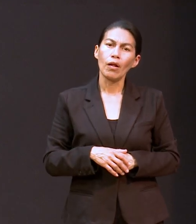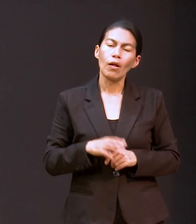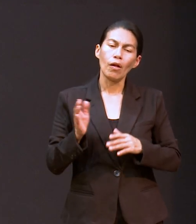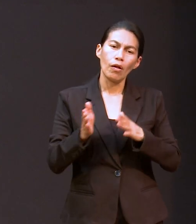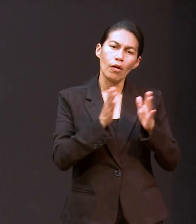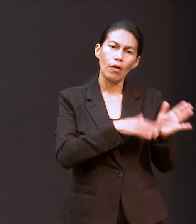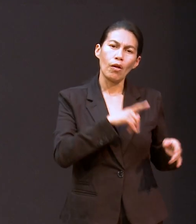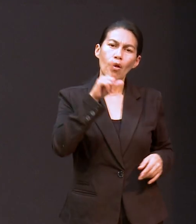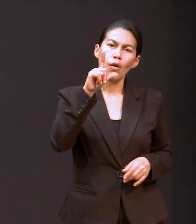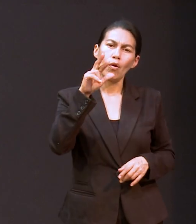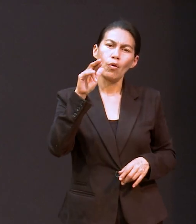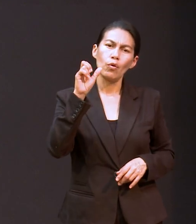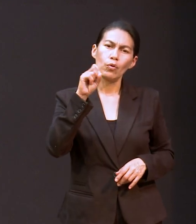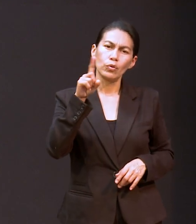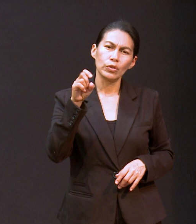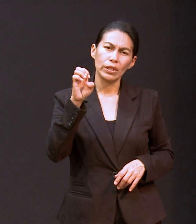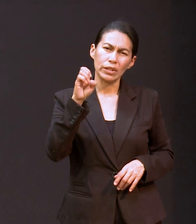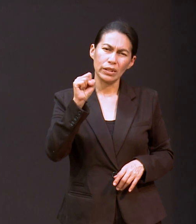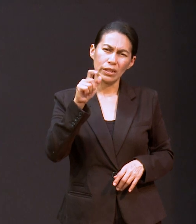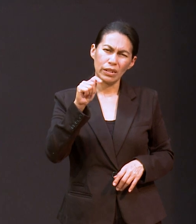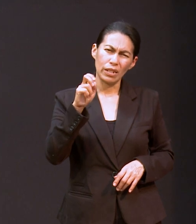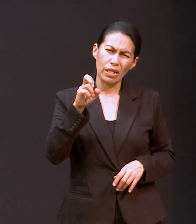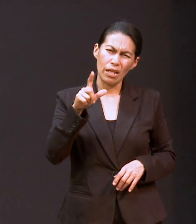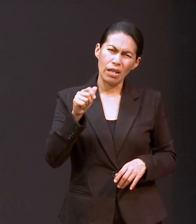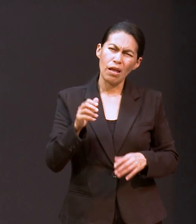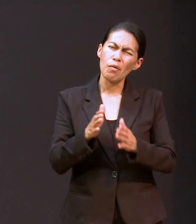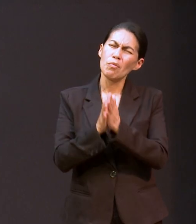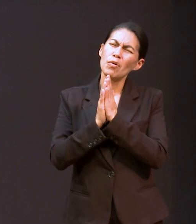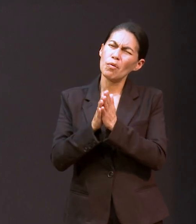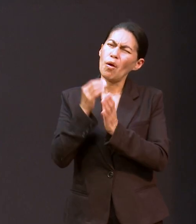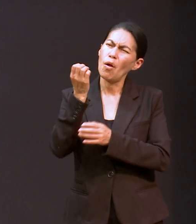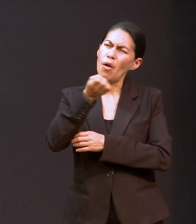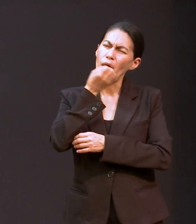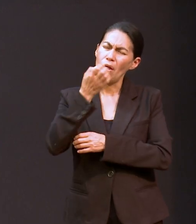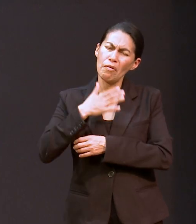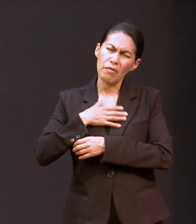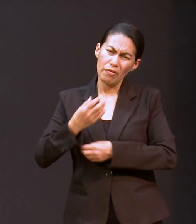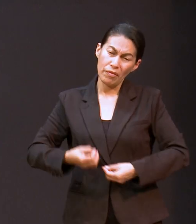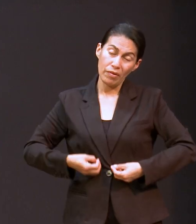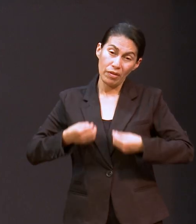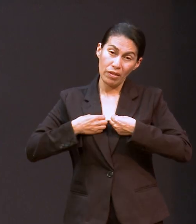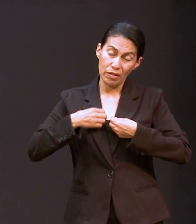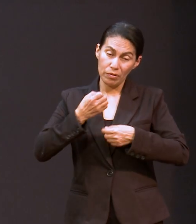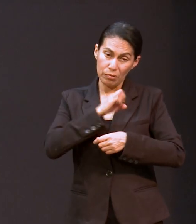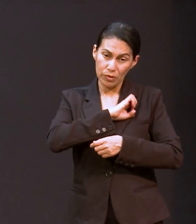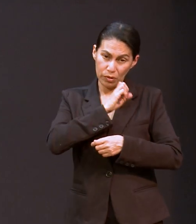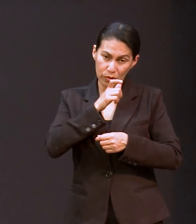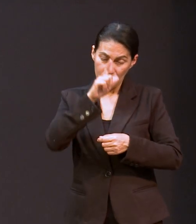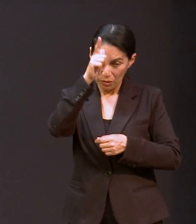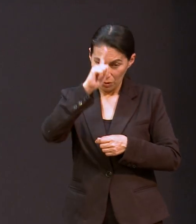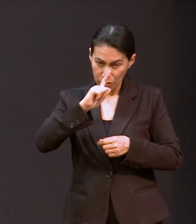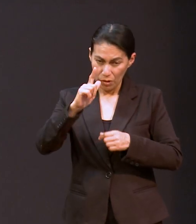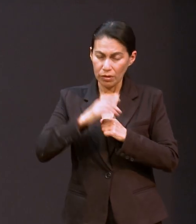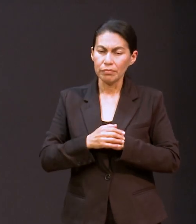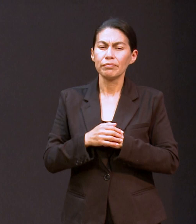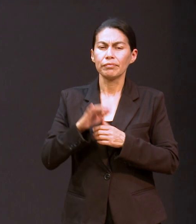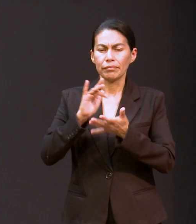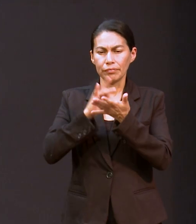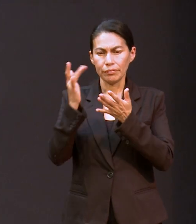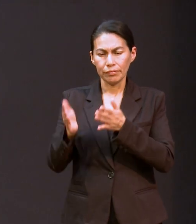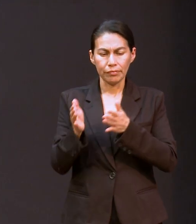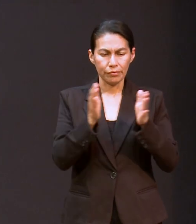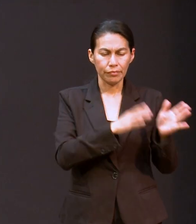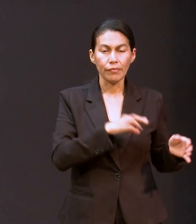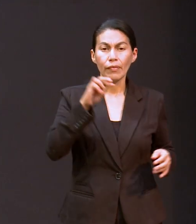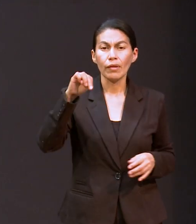luz Estela Carreño favor de orar por mi familia y por nuestra vida espiritual Gracias María